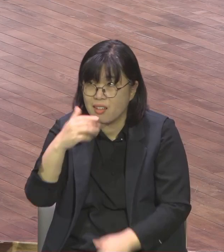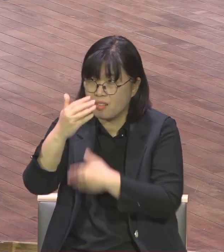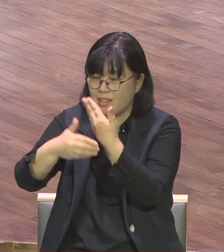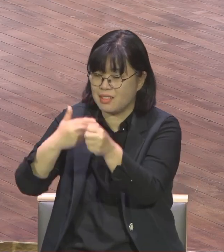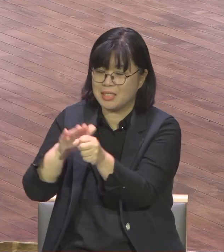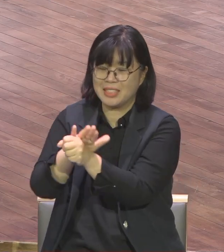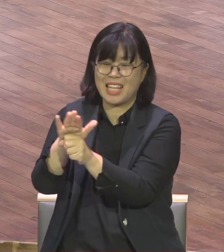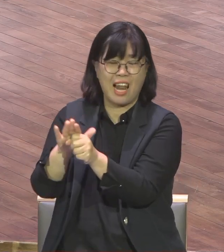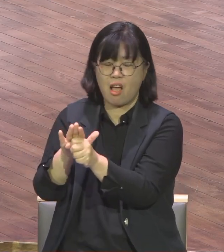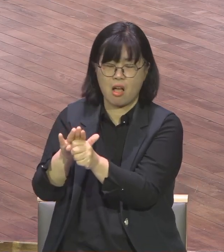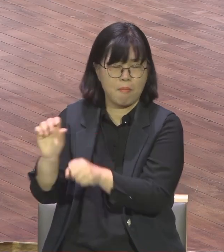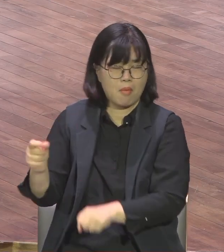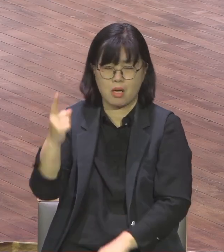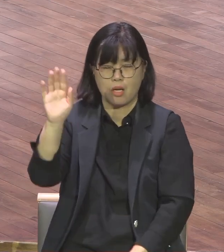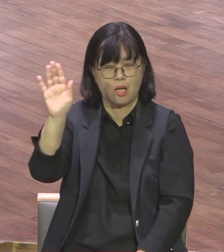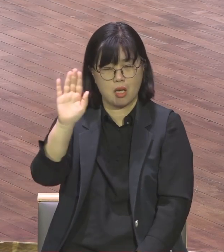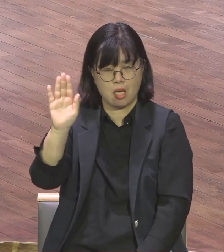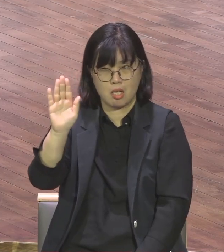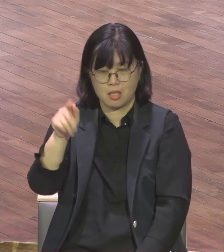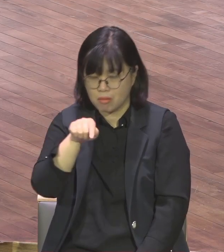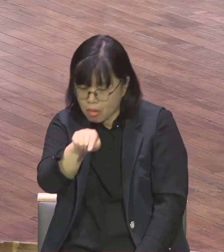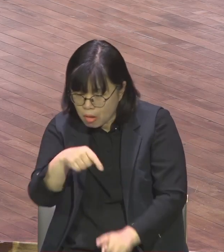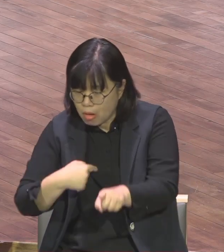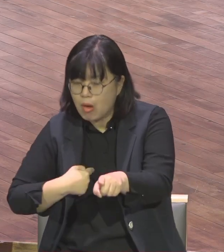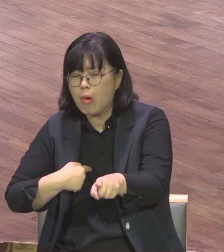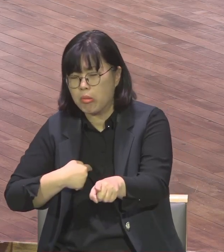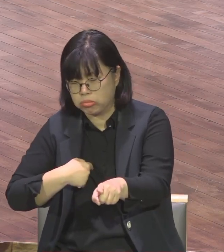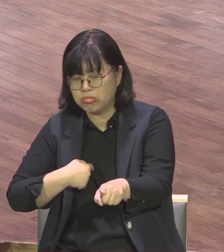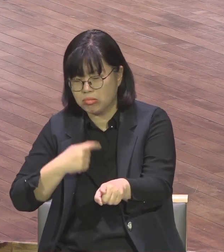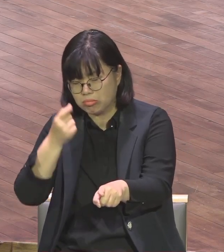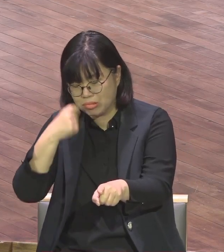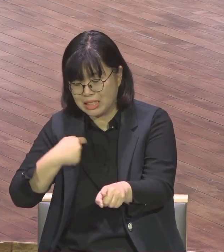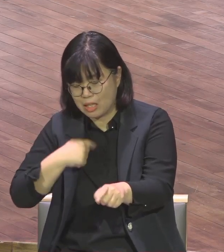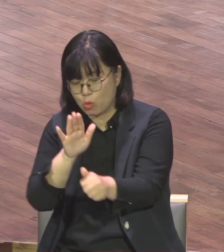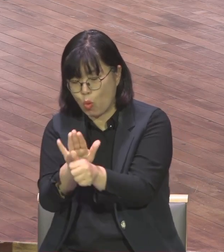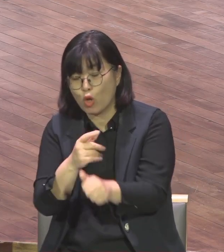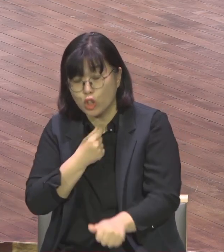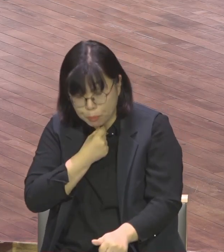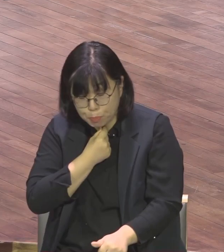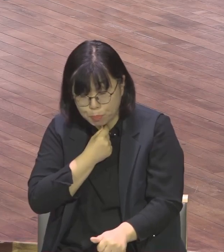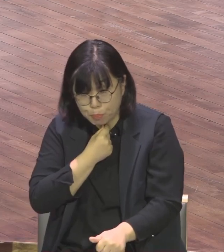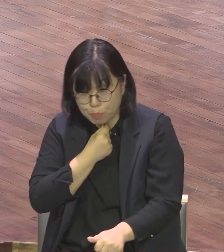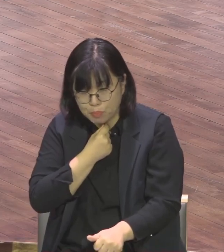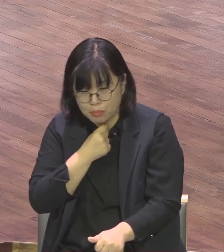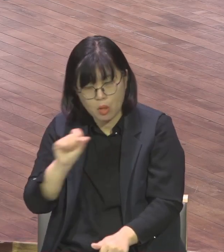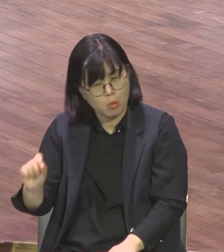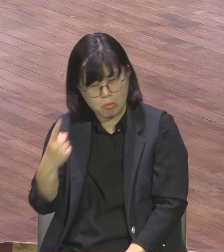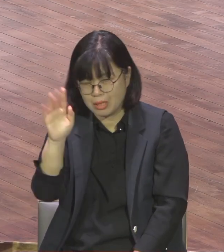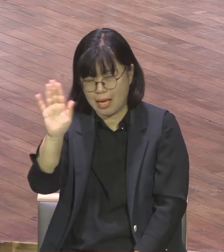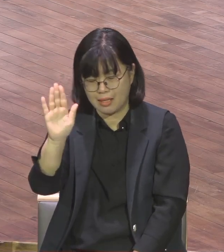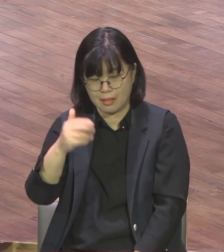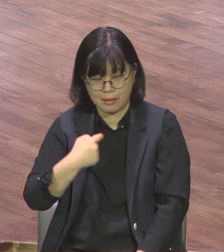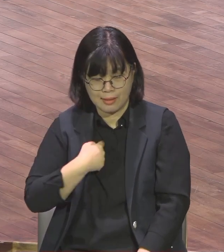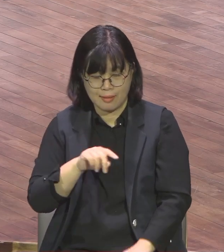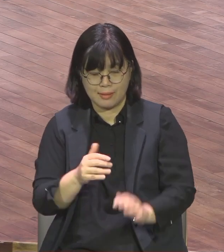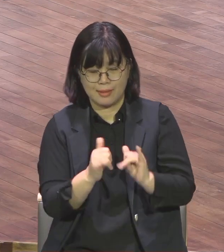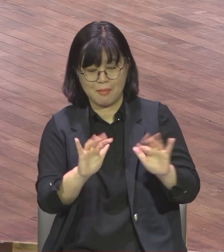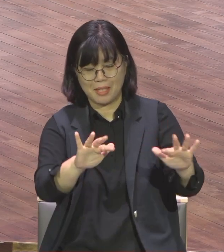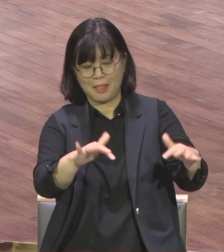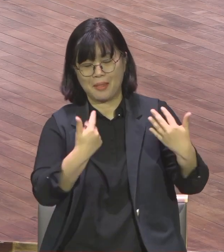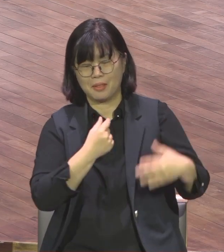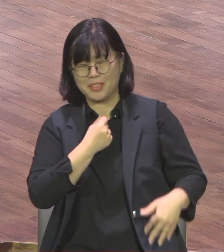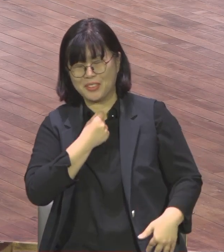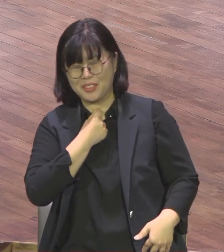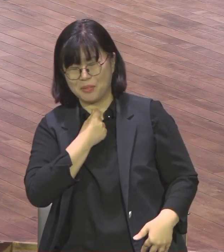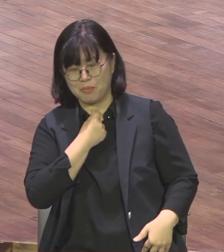정말 가난한 형제를 돕기 위해서 한 헌금이 아니에요. 사람 앞에 인정받고 싶은 자기 욕구예요.